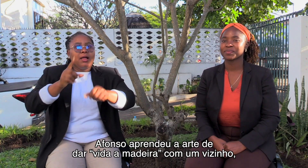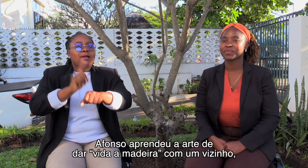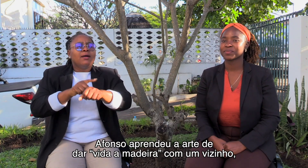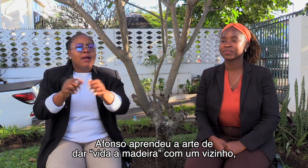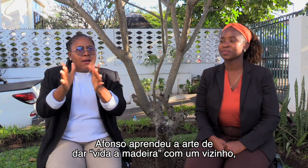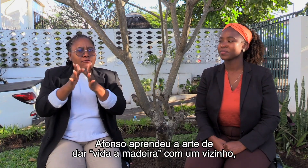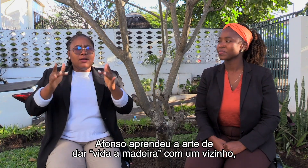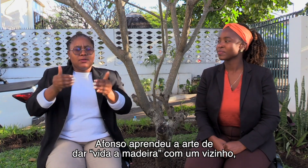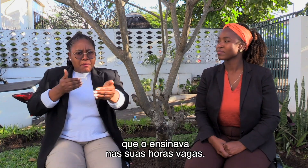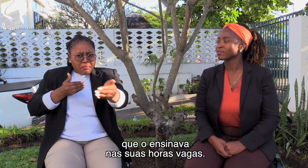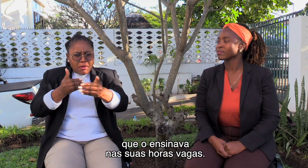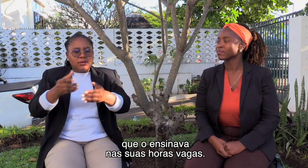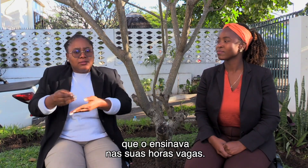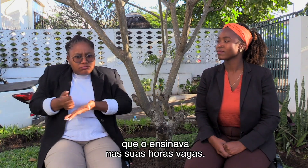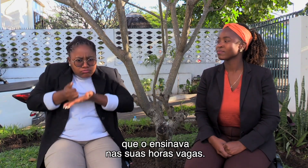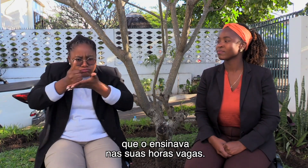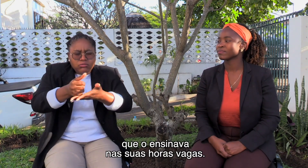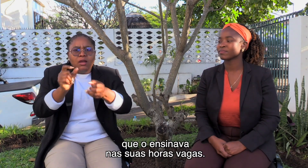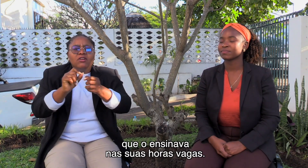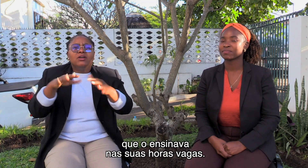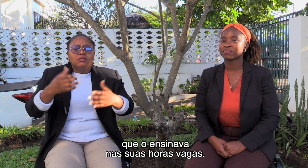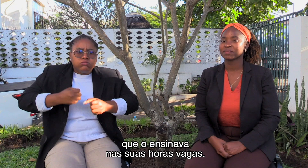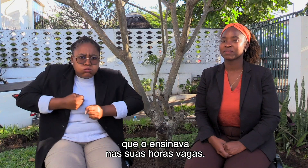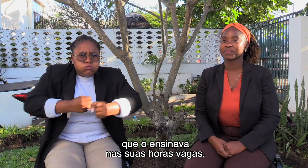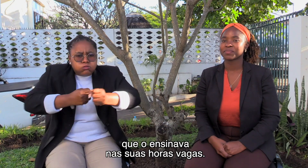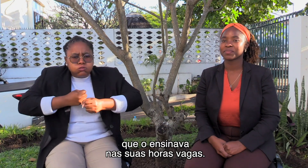madeira com um vizinho que o ensinava nas suas horas vagas.